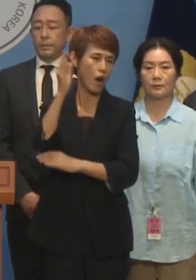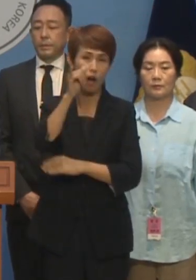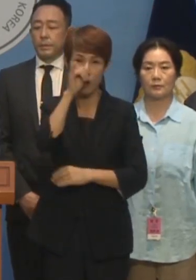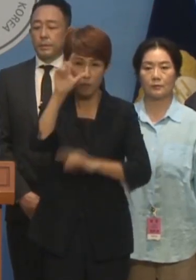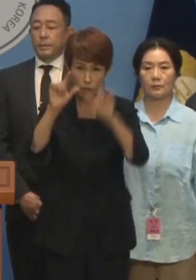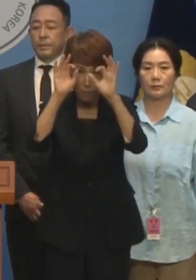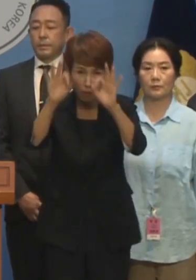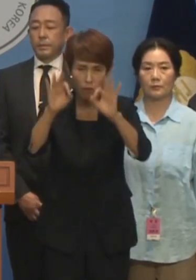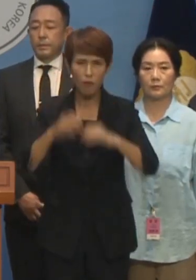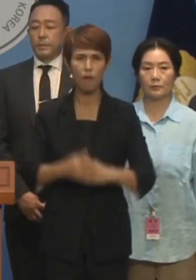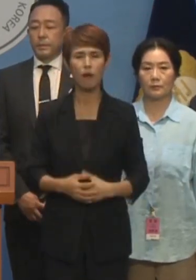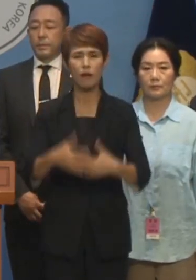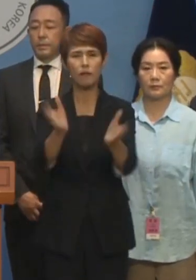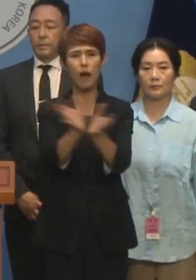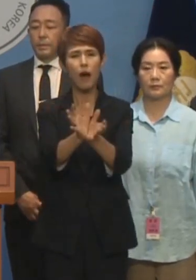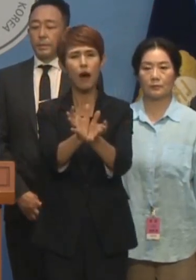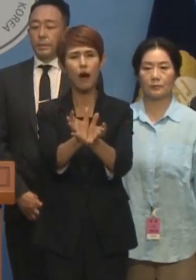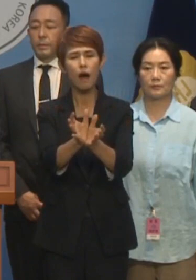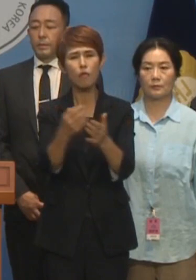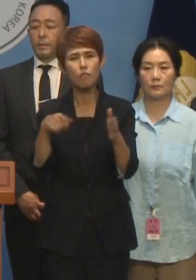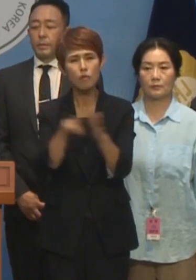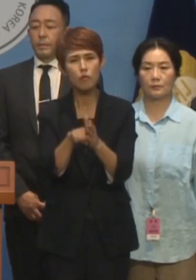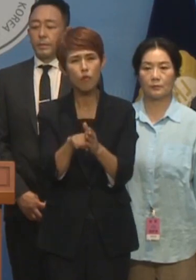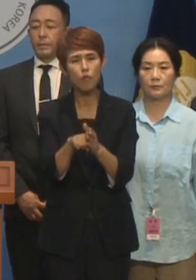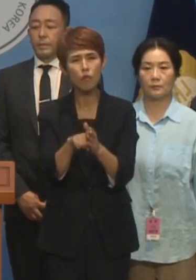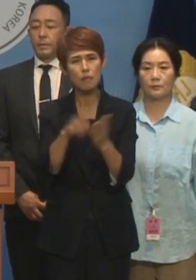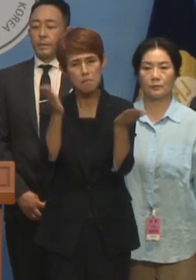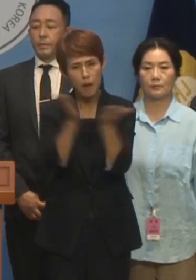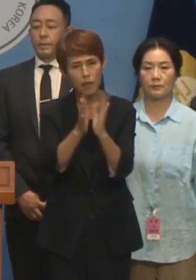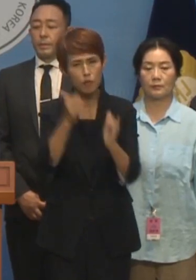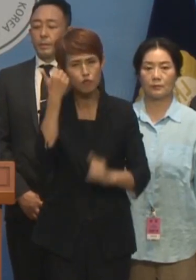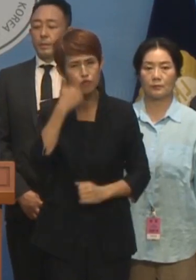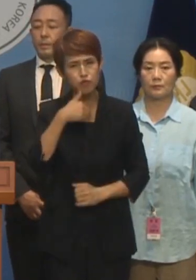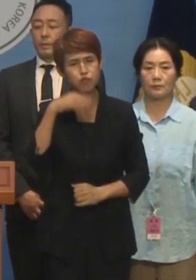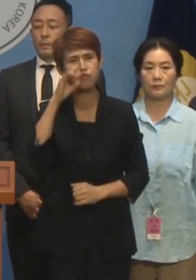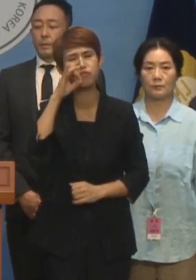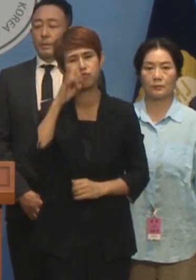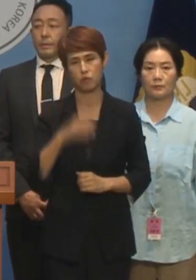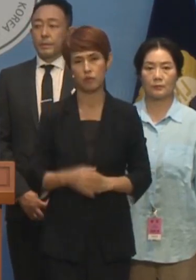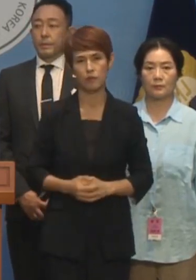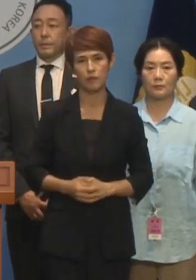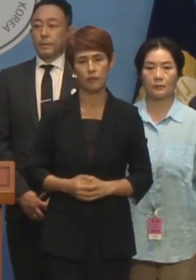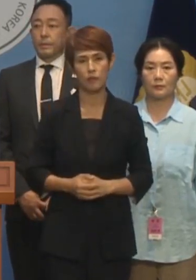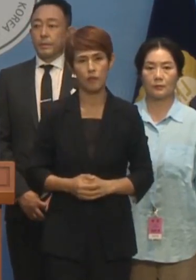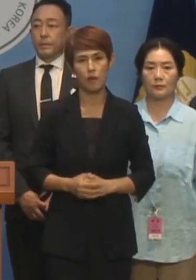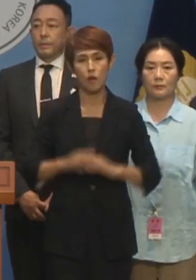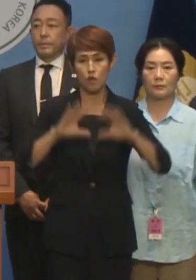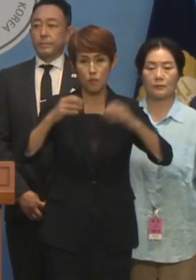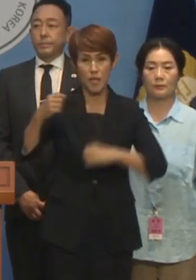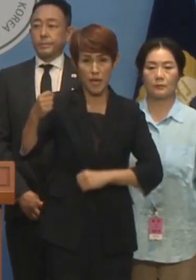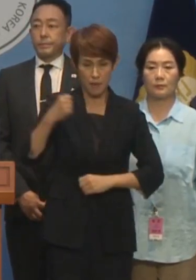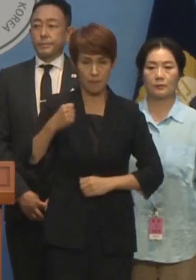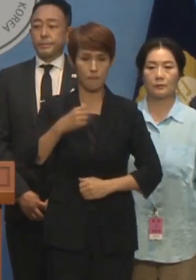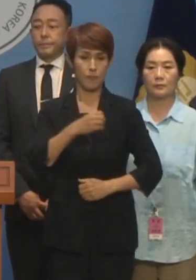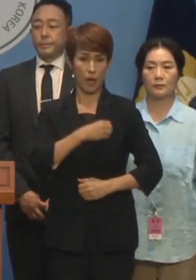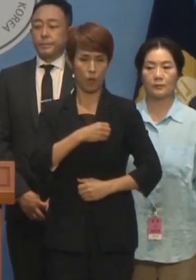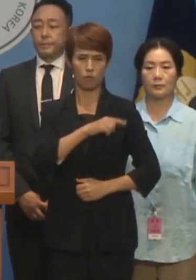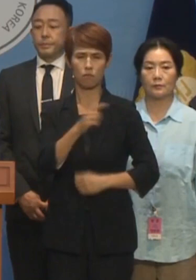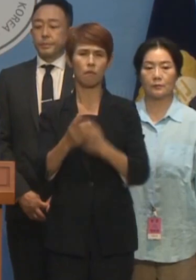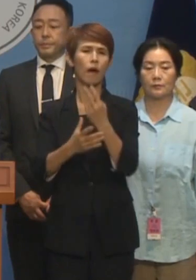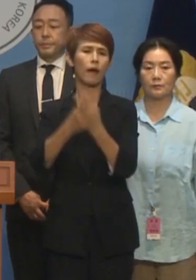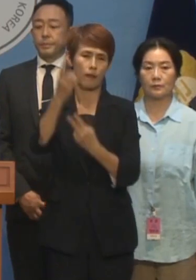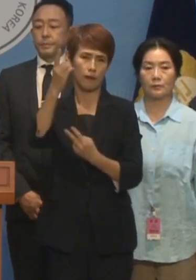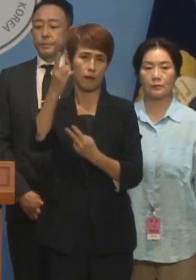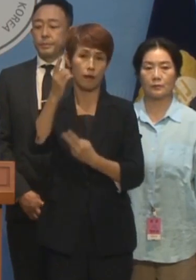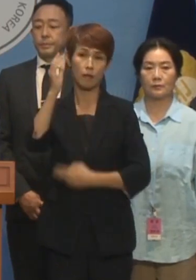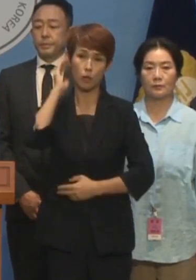구출할 적임자는 누구인가 고민해 왔습니다. 결국 국민의힘과 당원은 하나이며